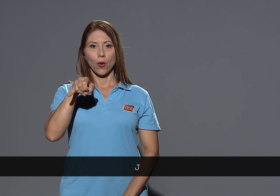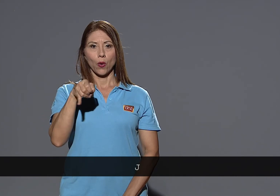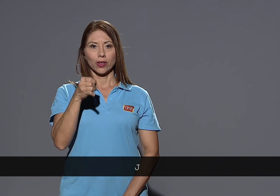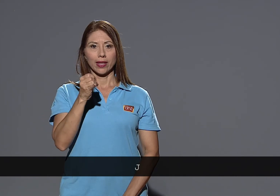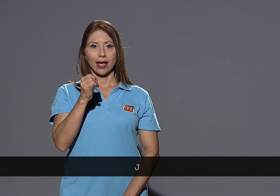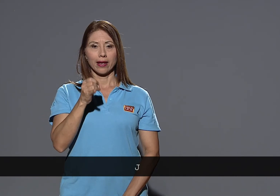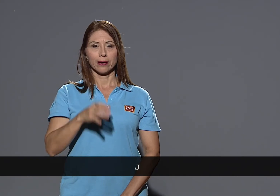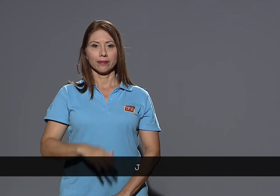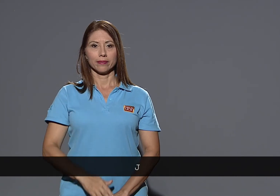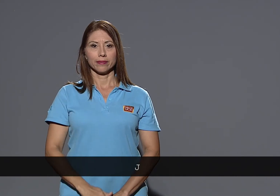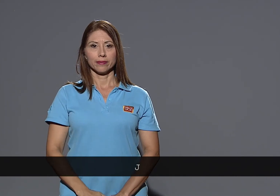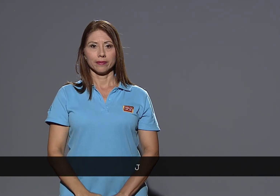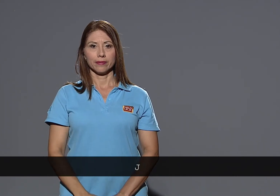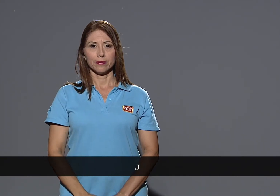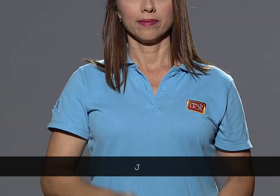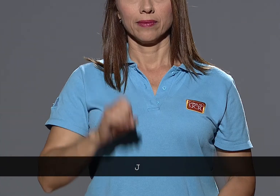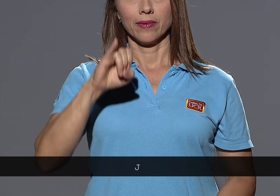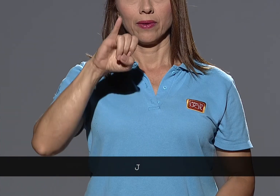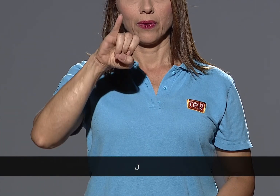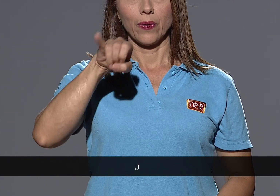J,